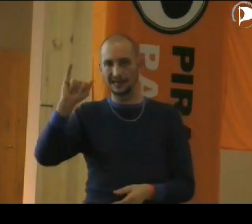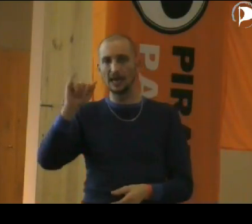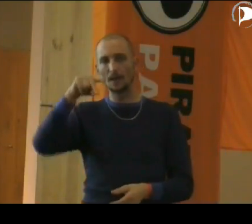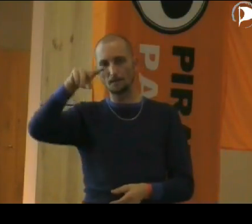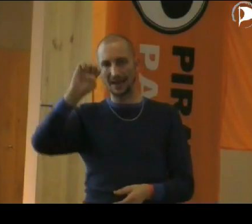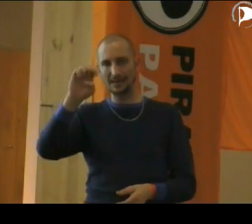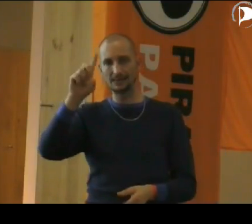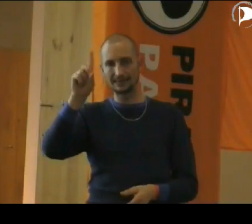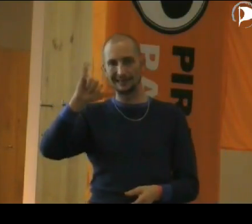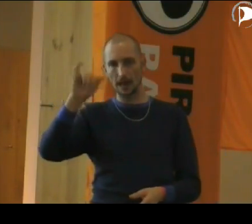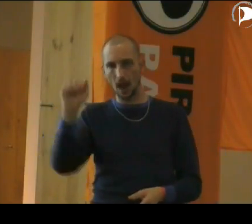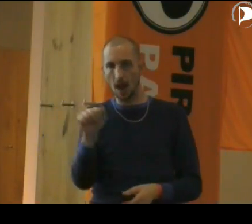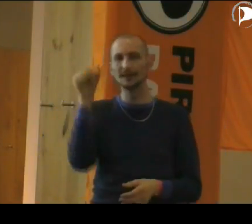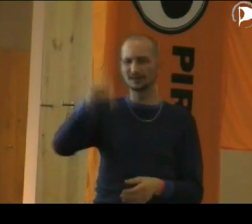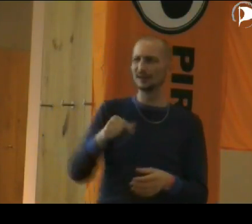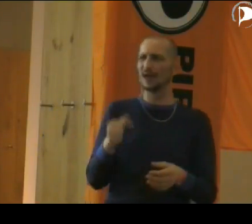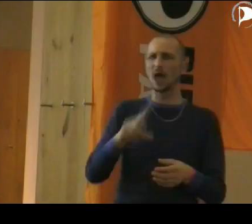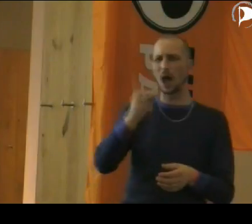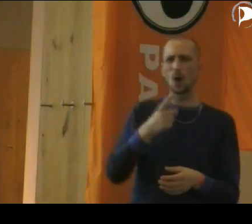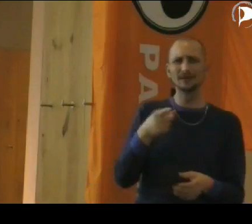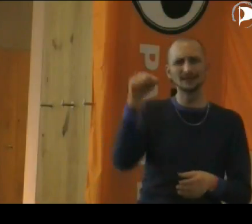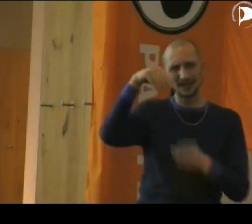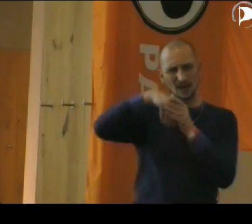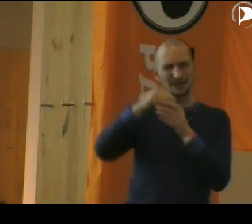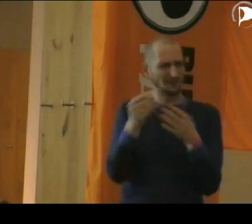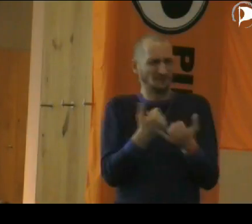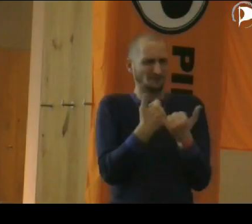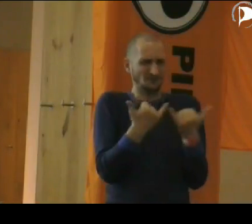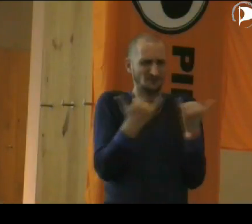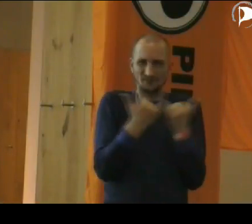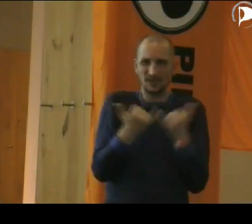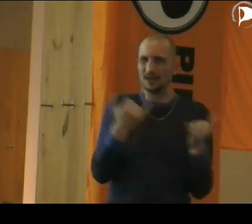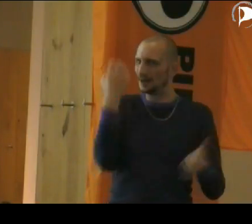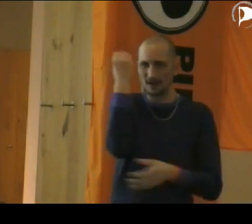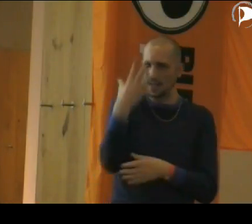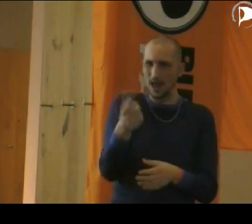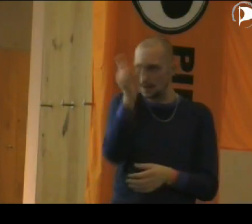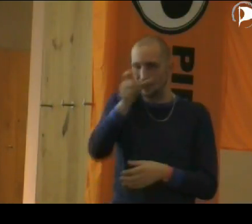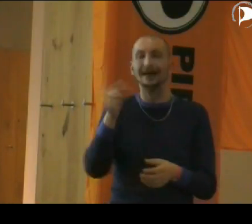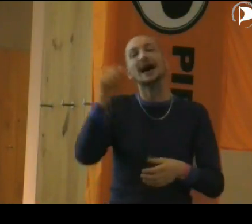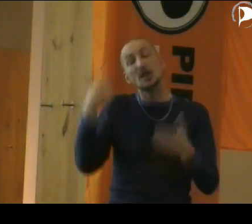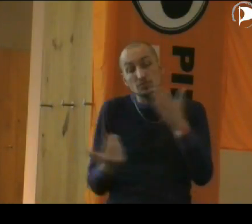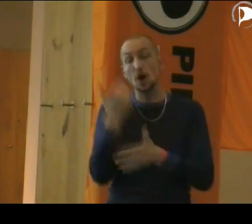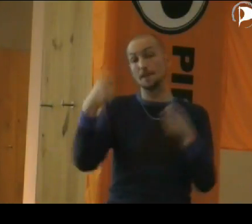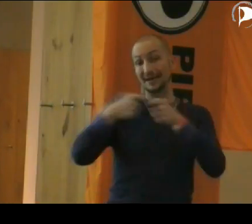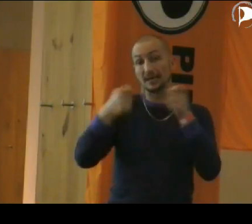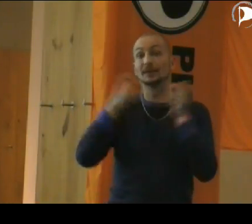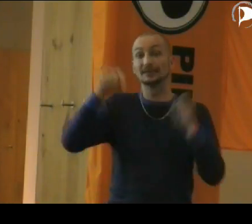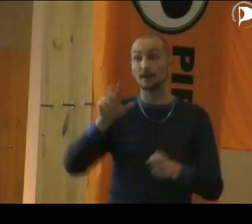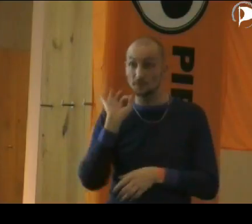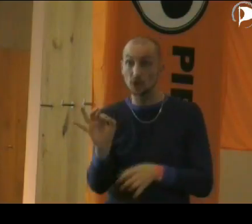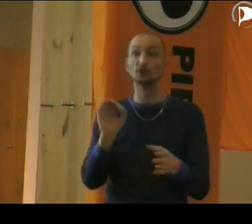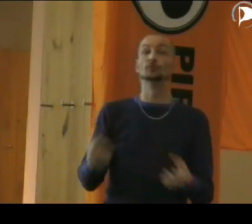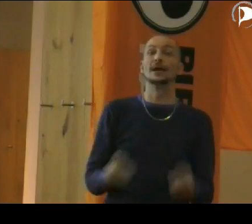wirklich jemand springt das ist so ein bisschen kraft überwinden bei uns immer dass man seinen mitgliedern extrem schwer personal geschäftsstelle